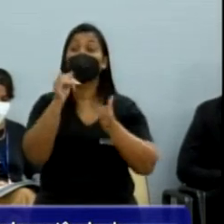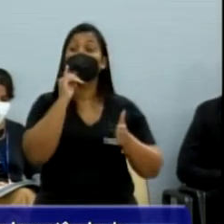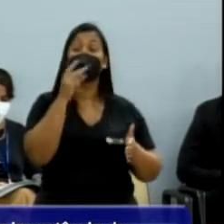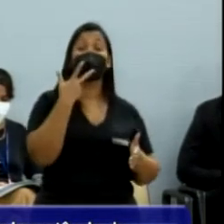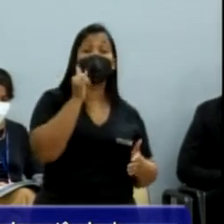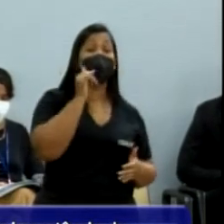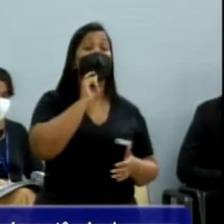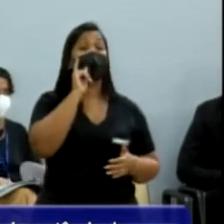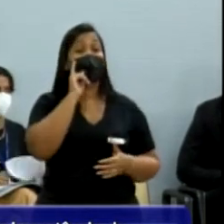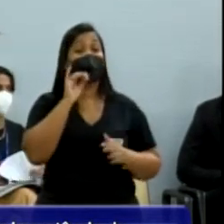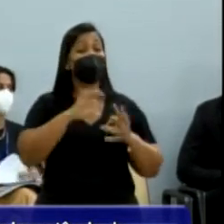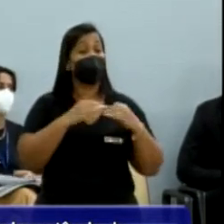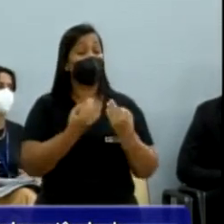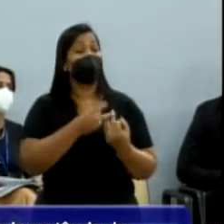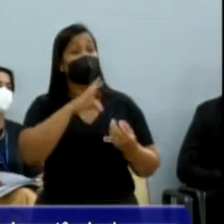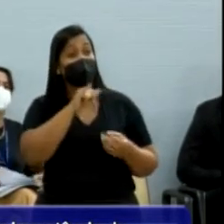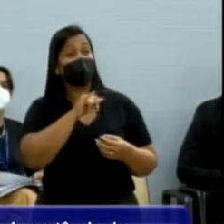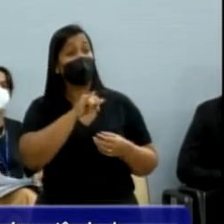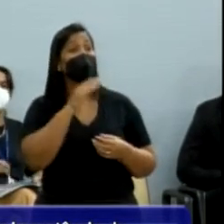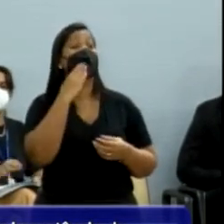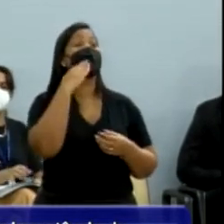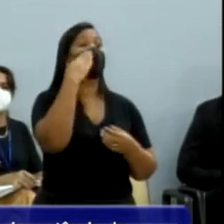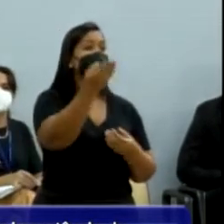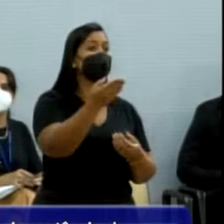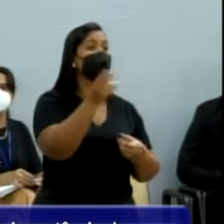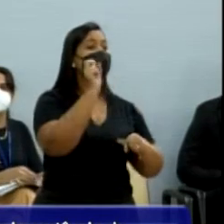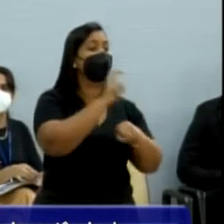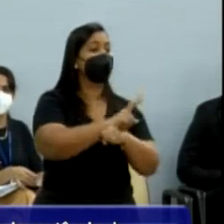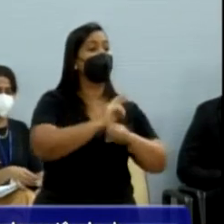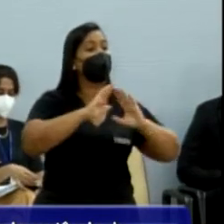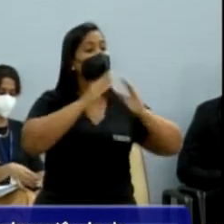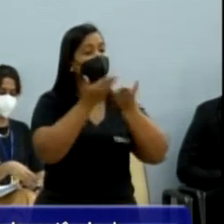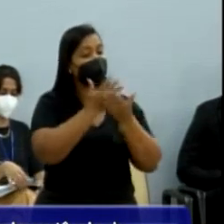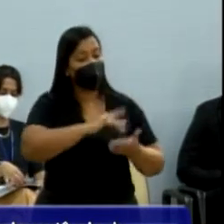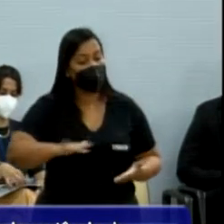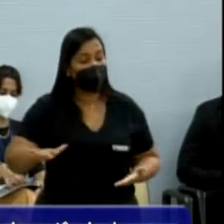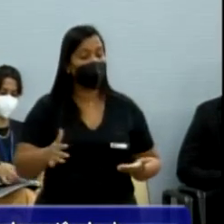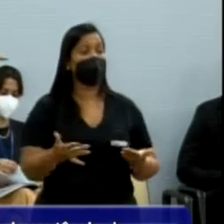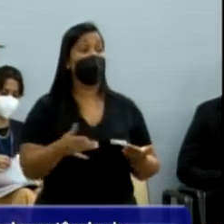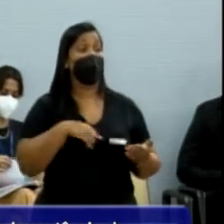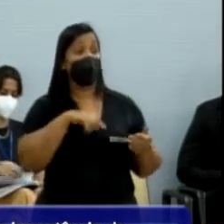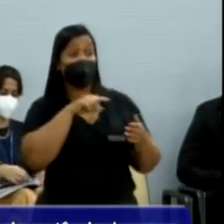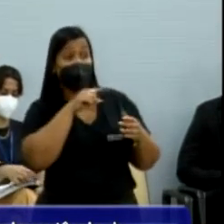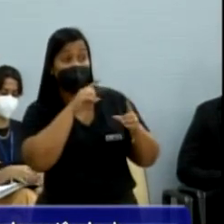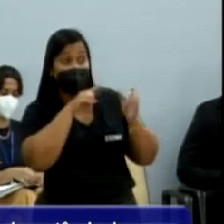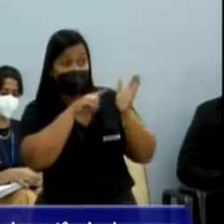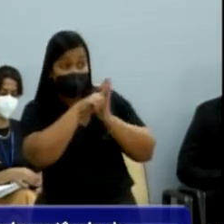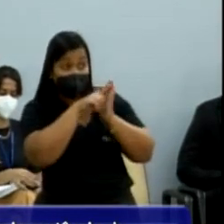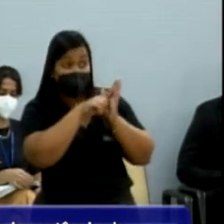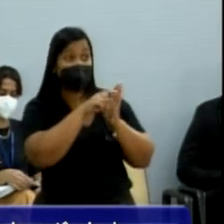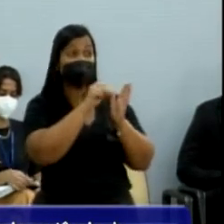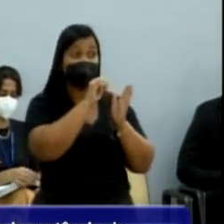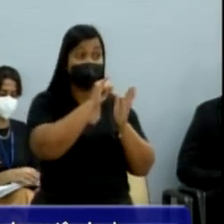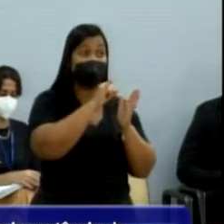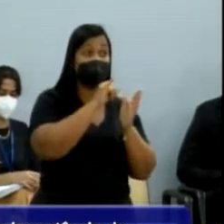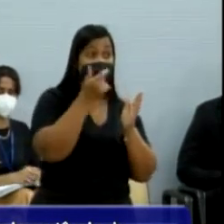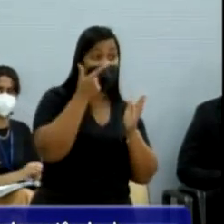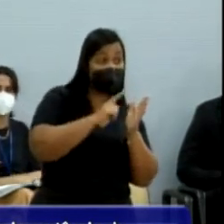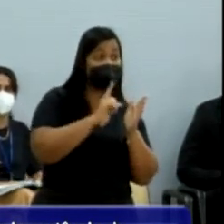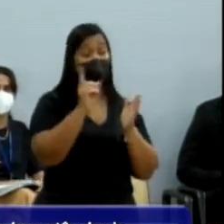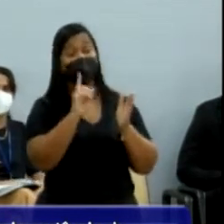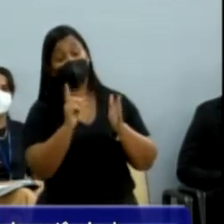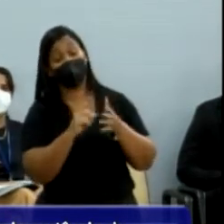de família, uma mãe, vai lá e faz o pedido de vaga em creche. Ali ele consulta se vai sair a vaga ou não vai. Isso